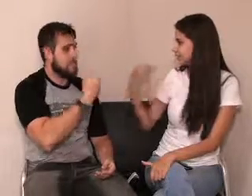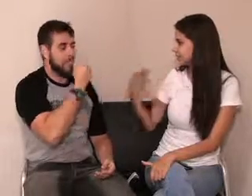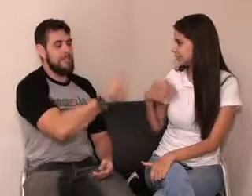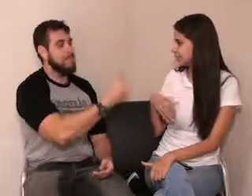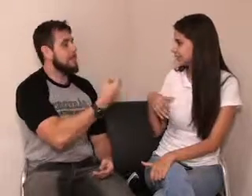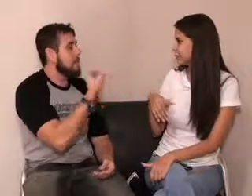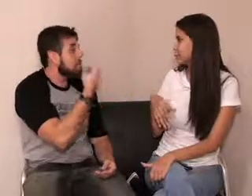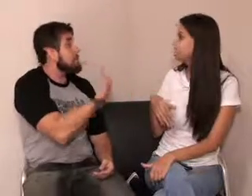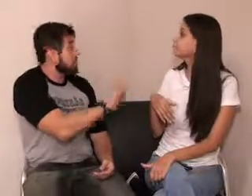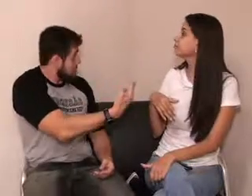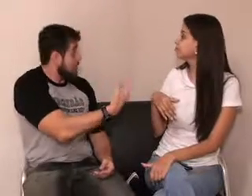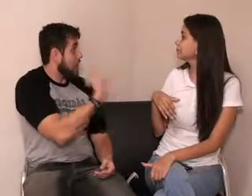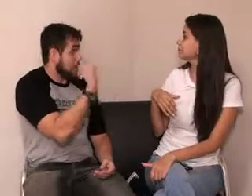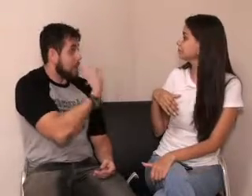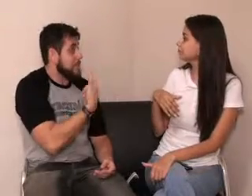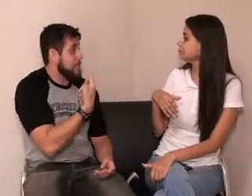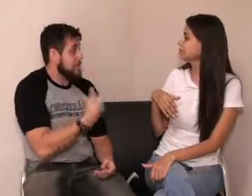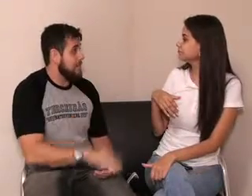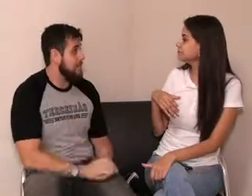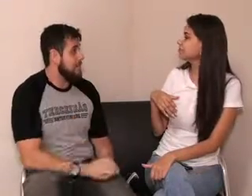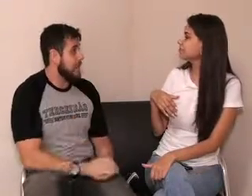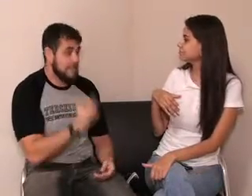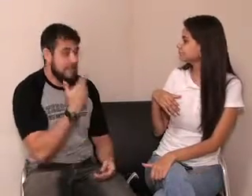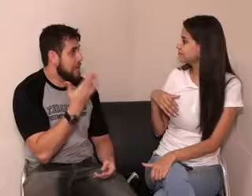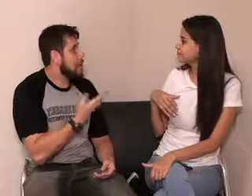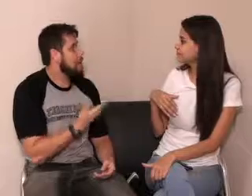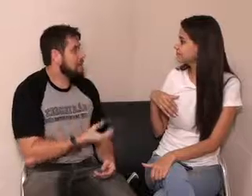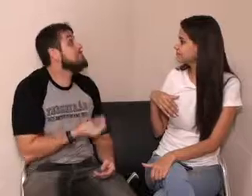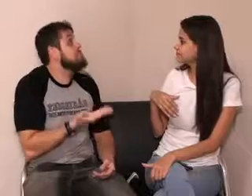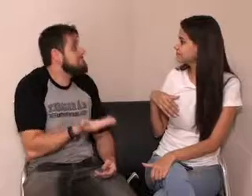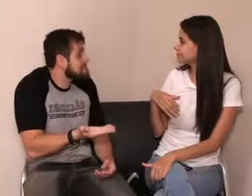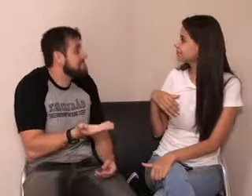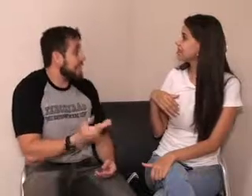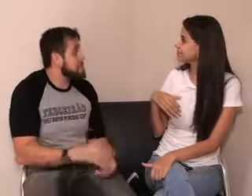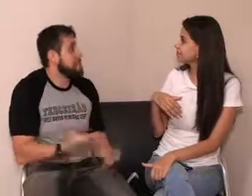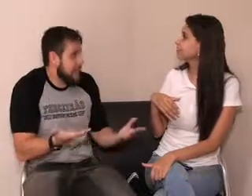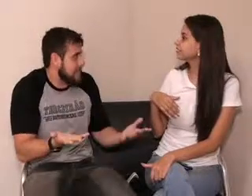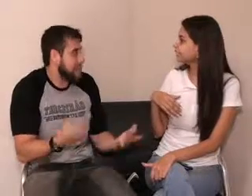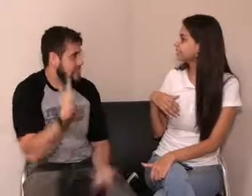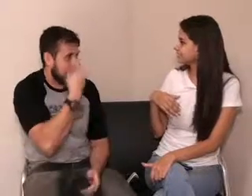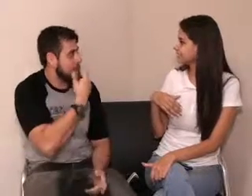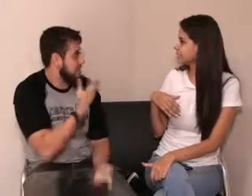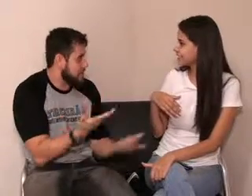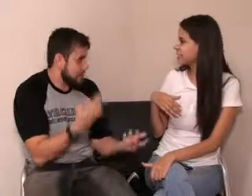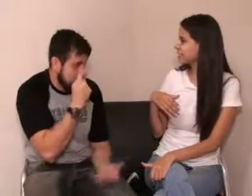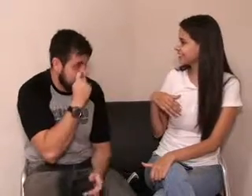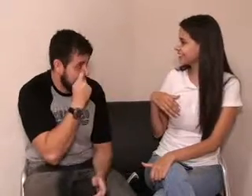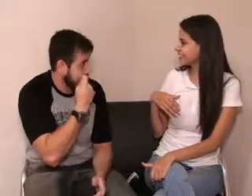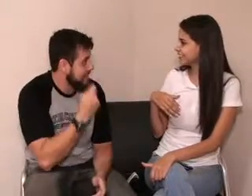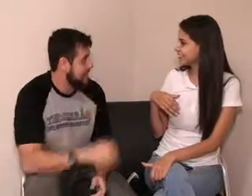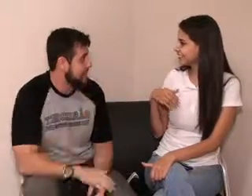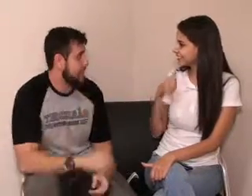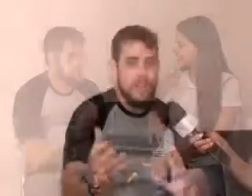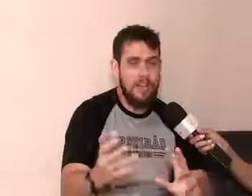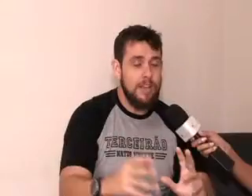existem diferenças regionais. Portanto, deve-se atentar às suas variações em cada unidade do Brasil. Quem